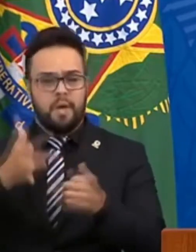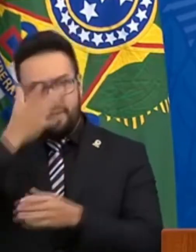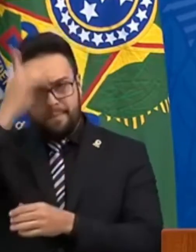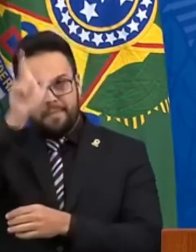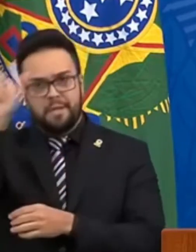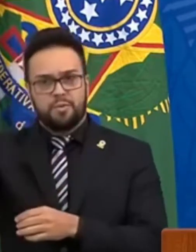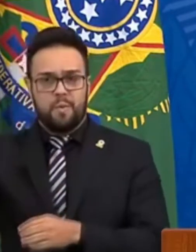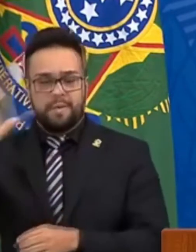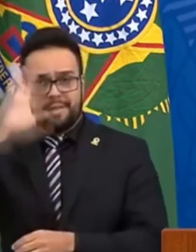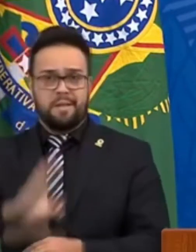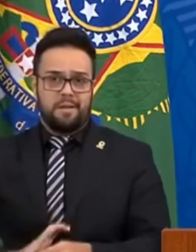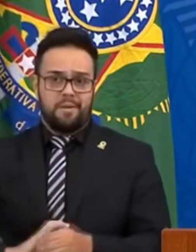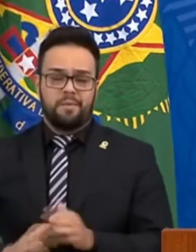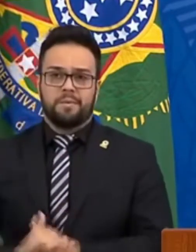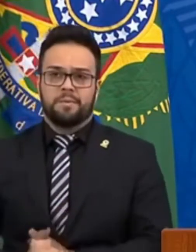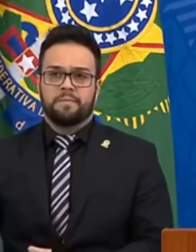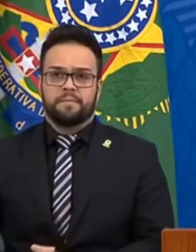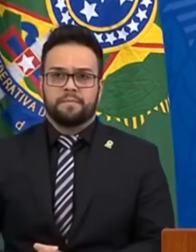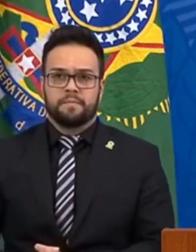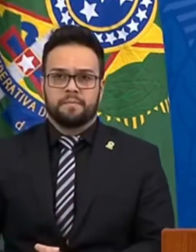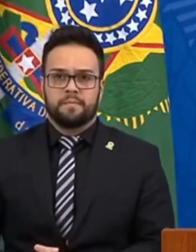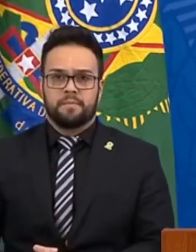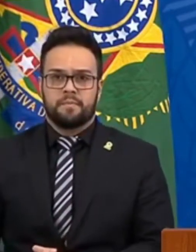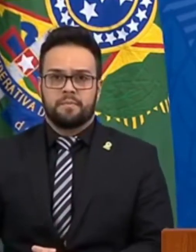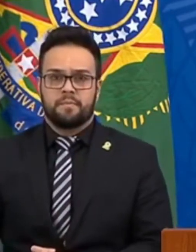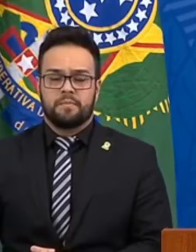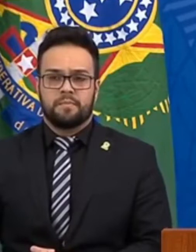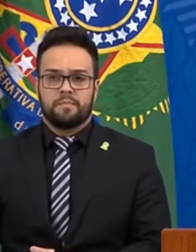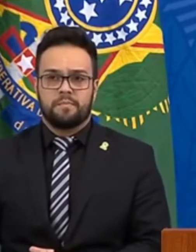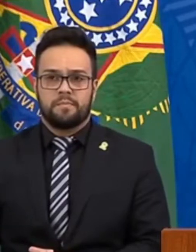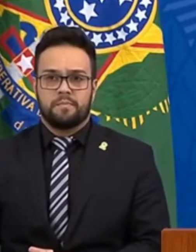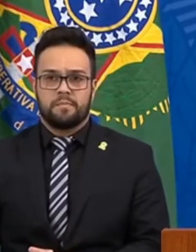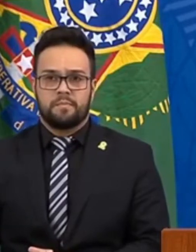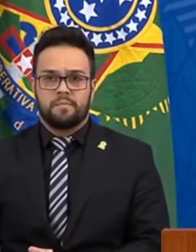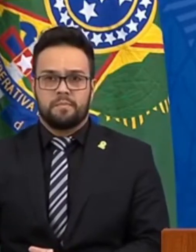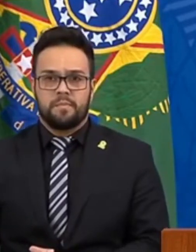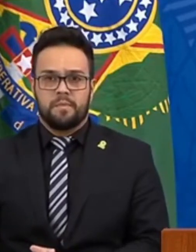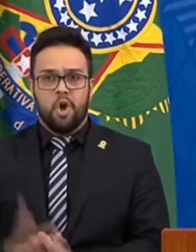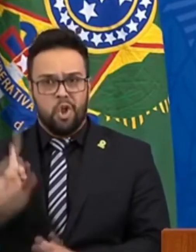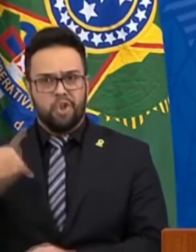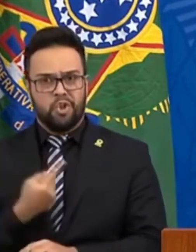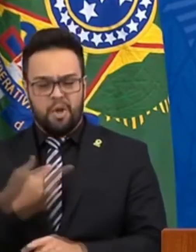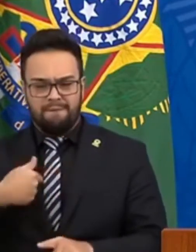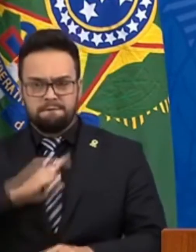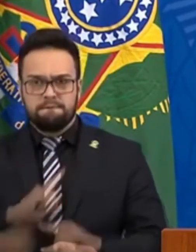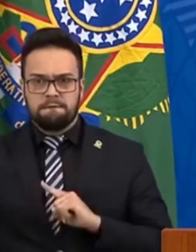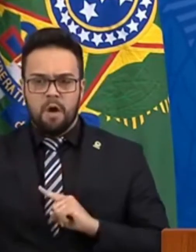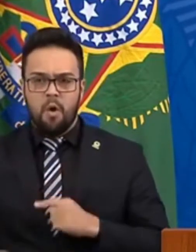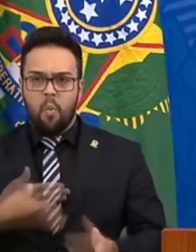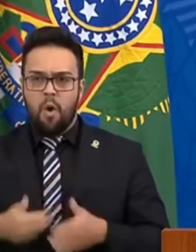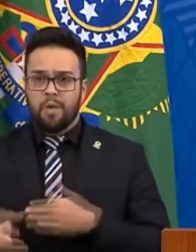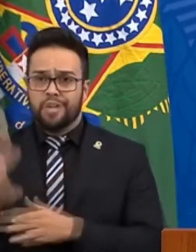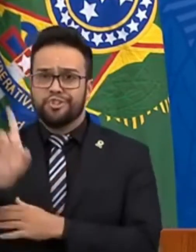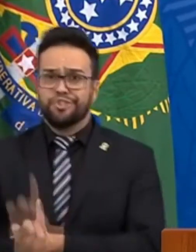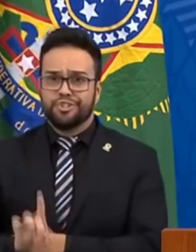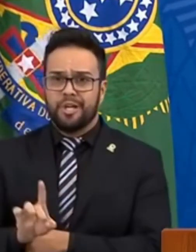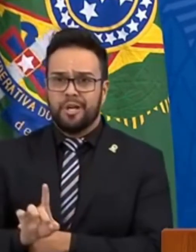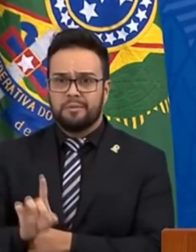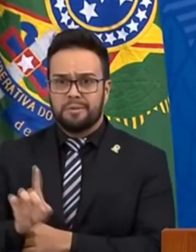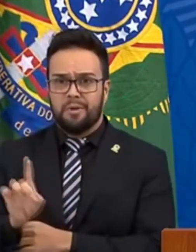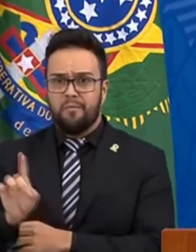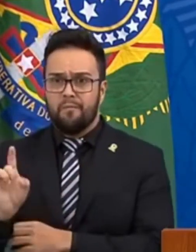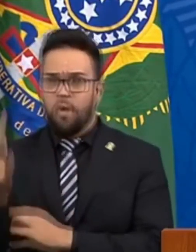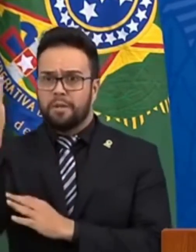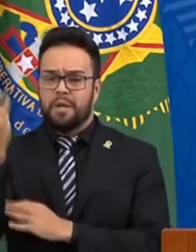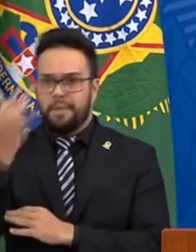cidadão e jamais seremos qualquer direito fundamental de um cidadão